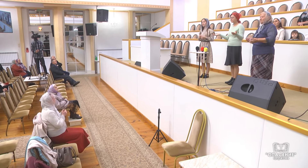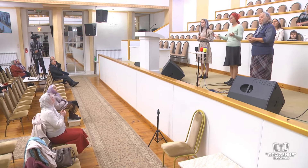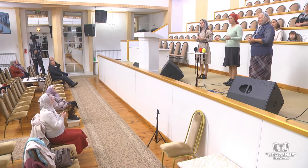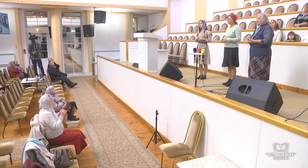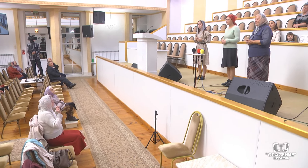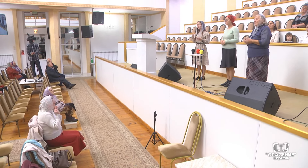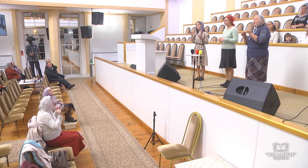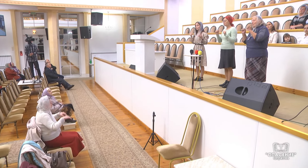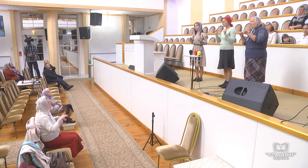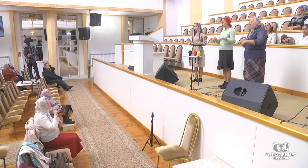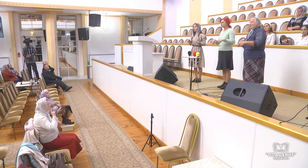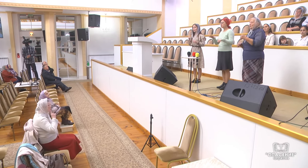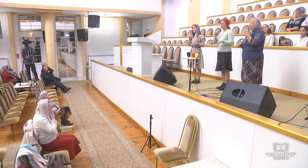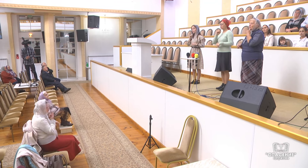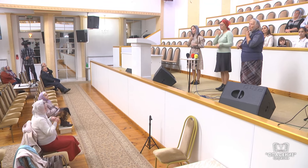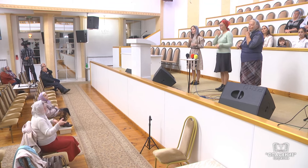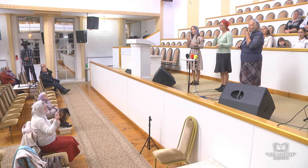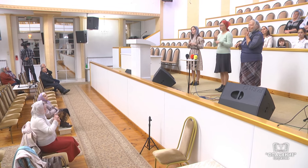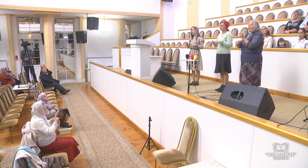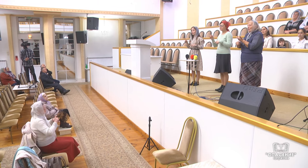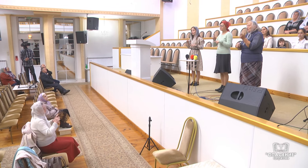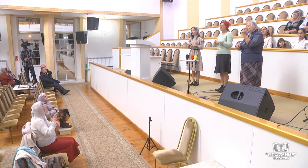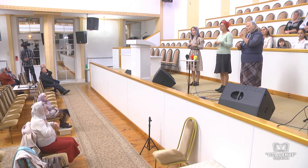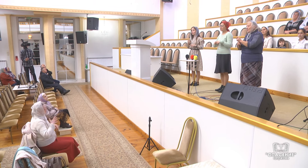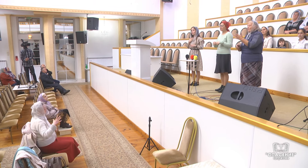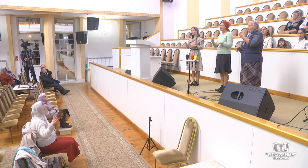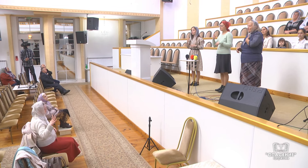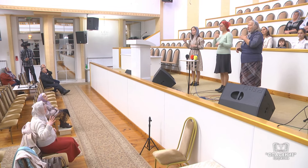Может, трудно даже очень мне порой.